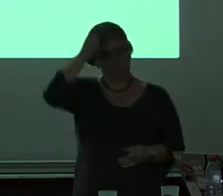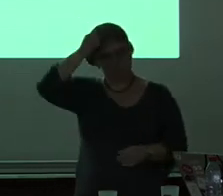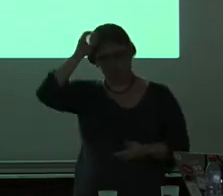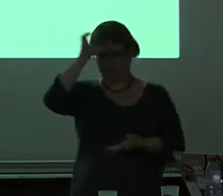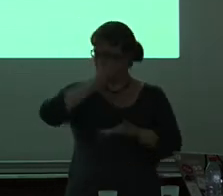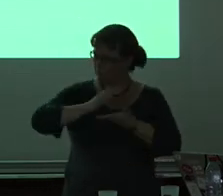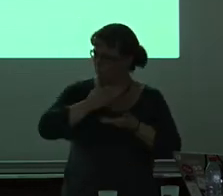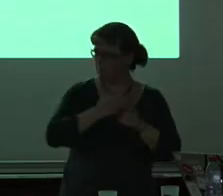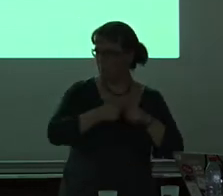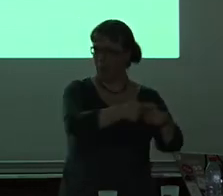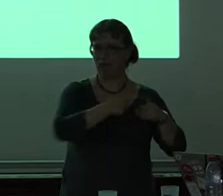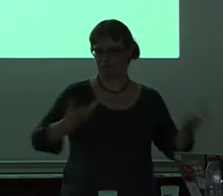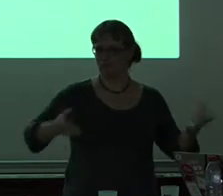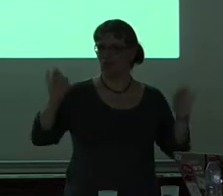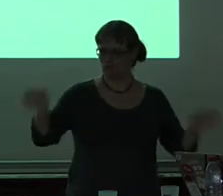Ouais, merci.